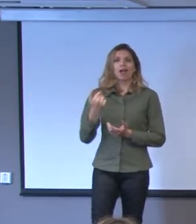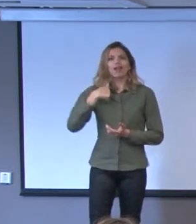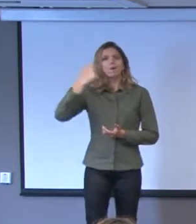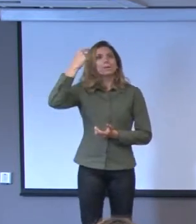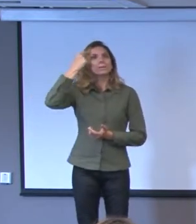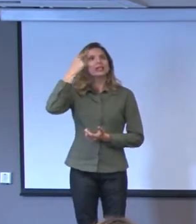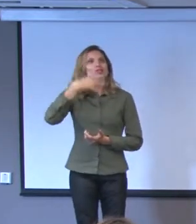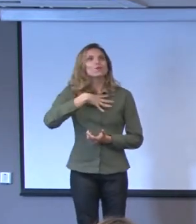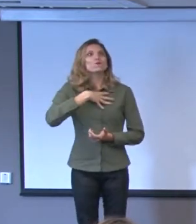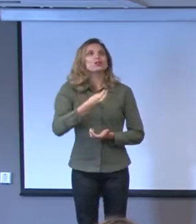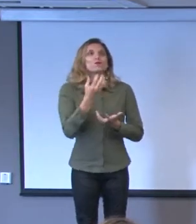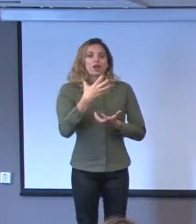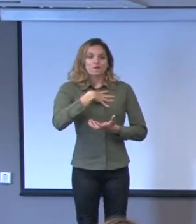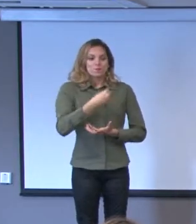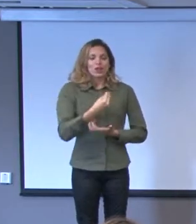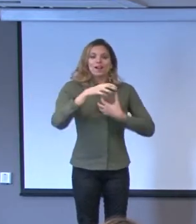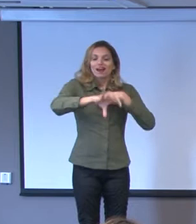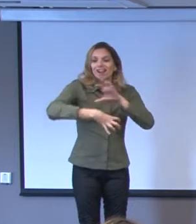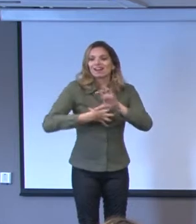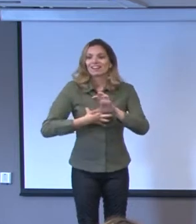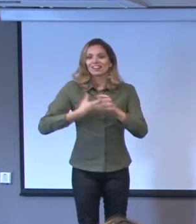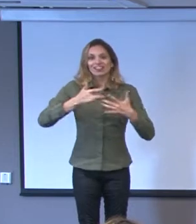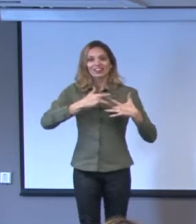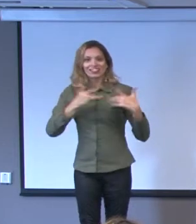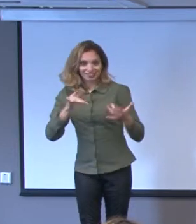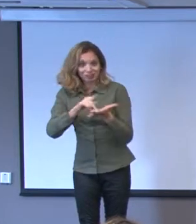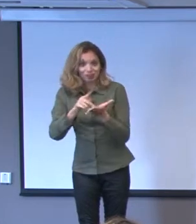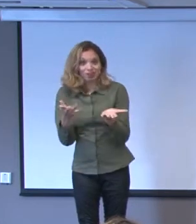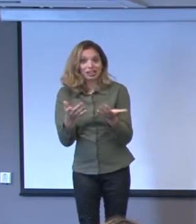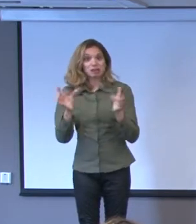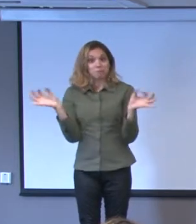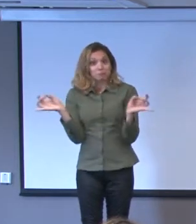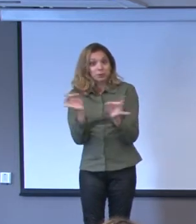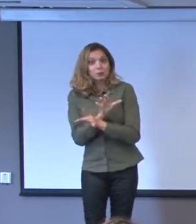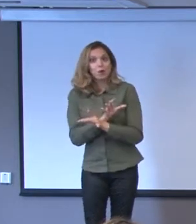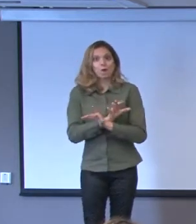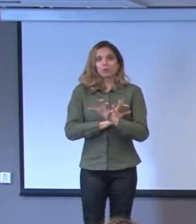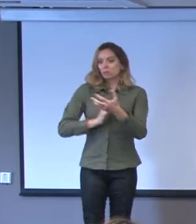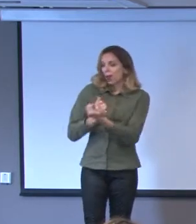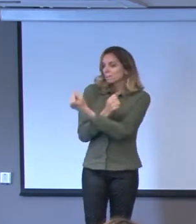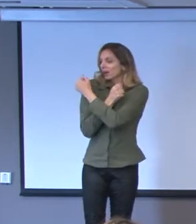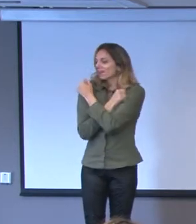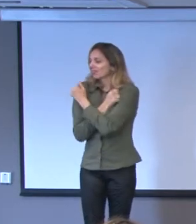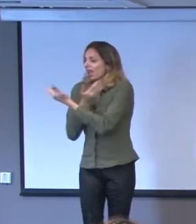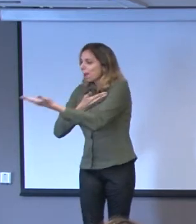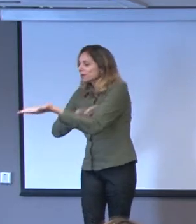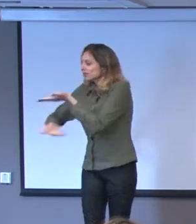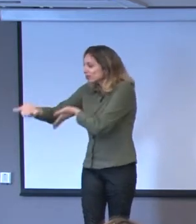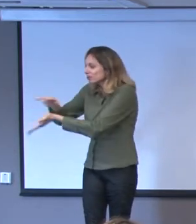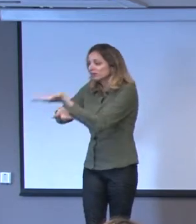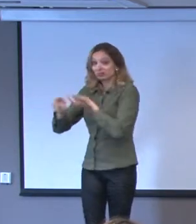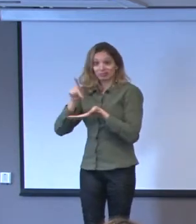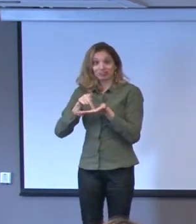filho empático. Né? É o filho preparado para abraçar o colega.